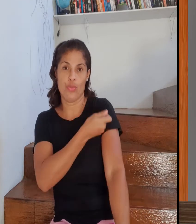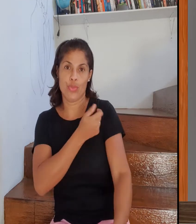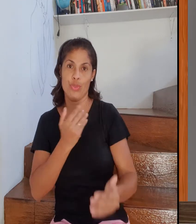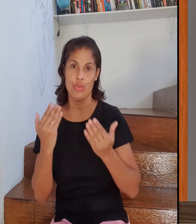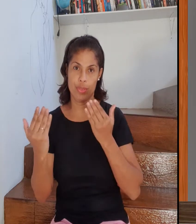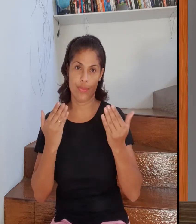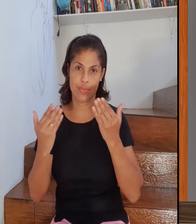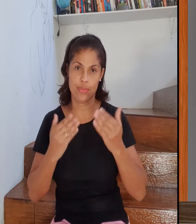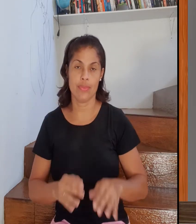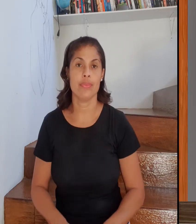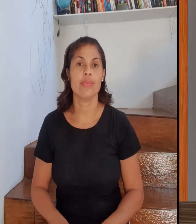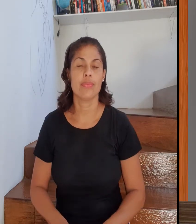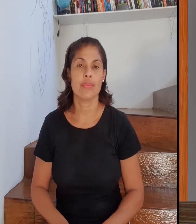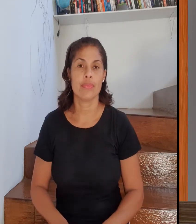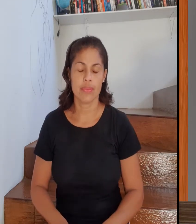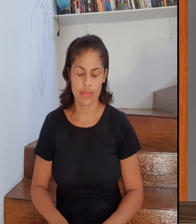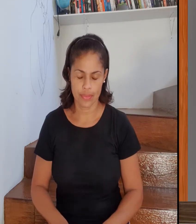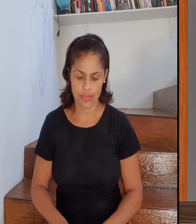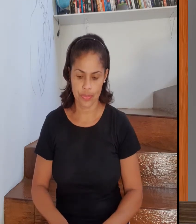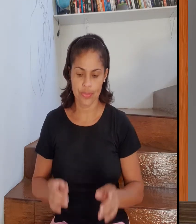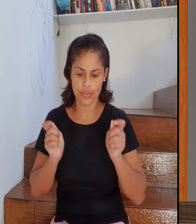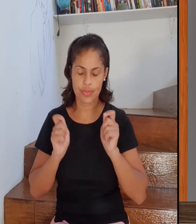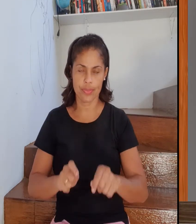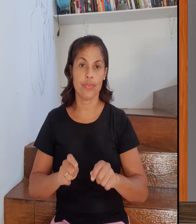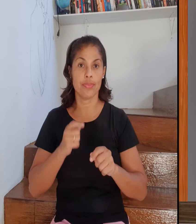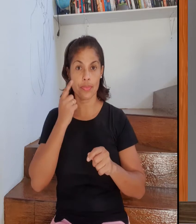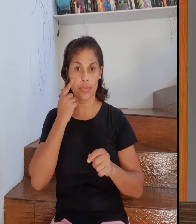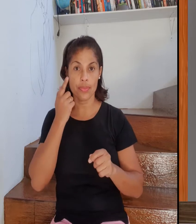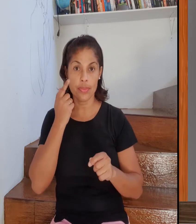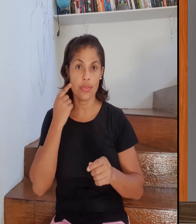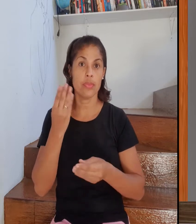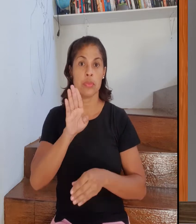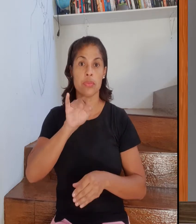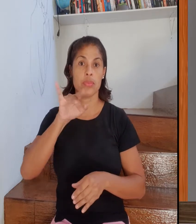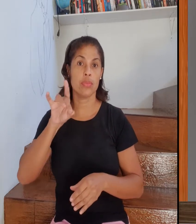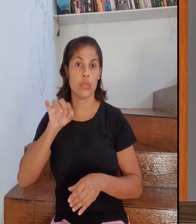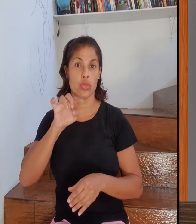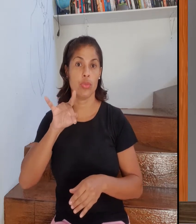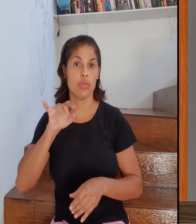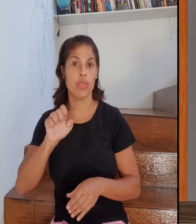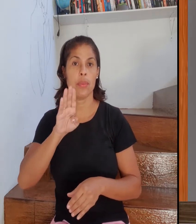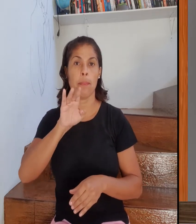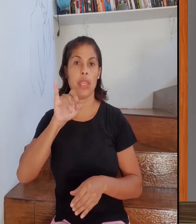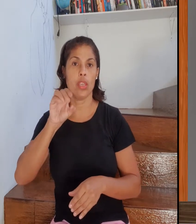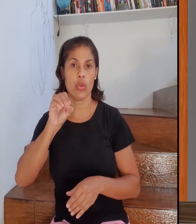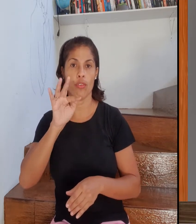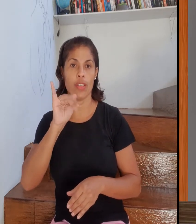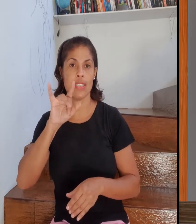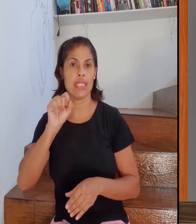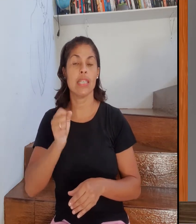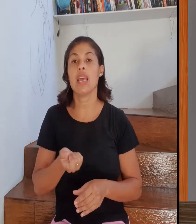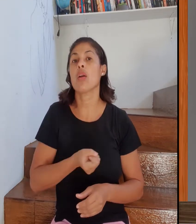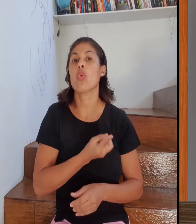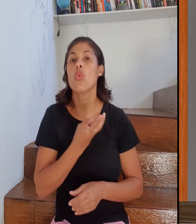intramuscular. Podemos considerar também a biodisponibilidade biofásica, que é a quantidade de